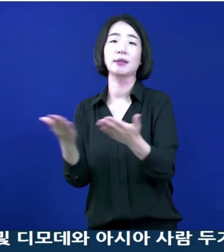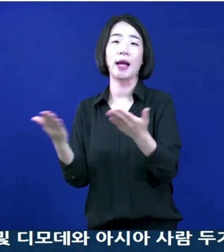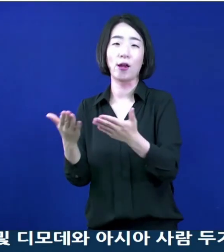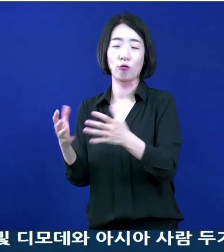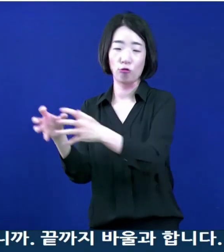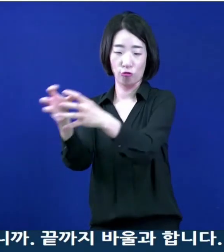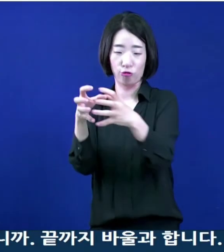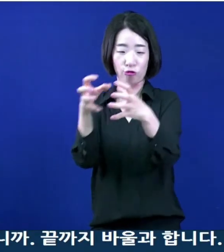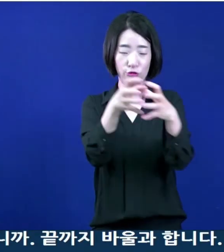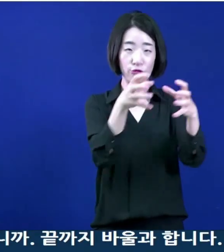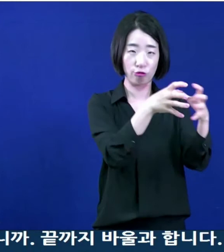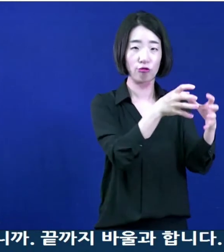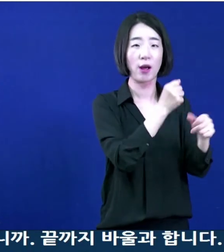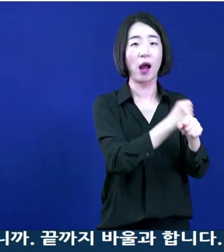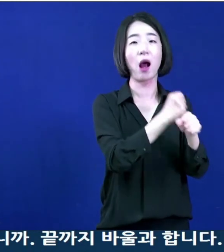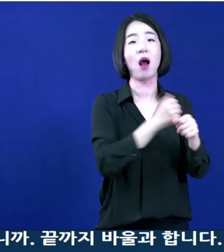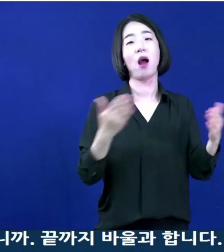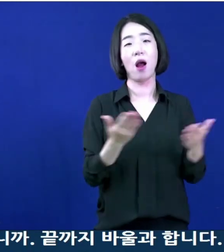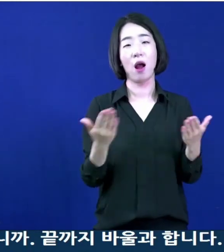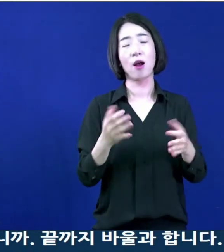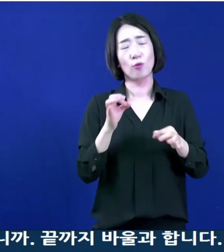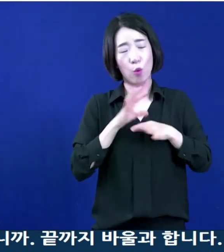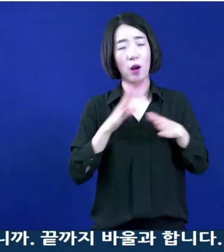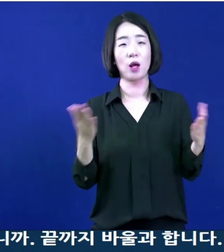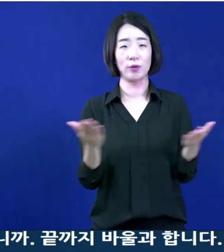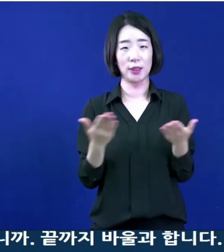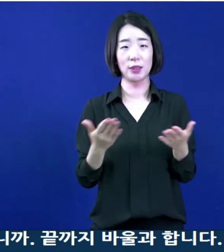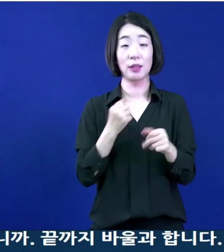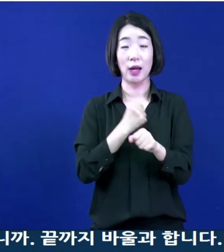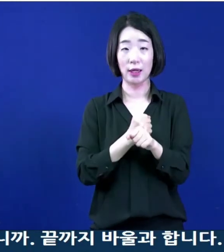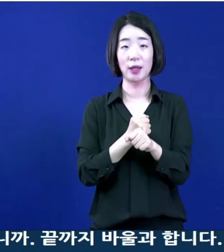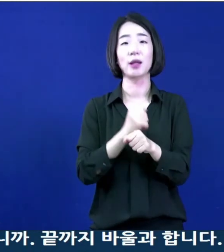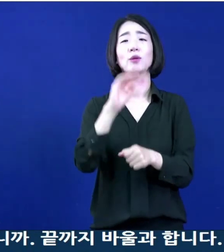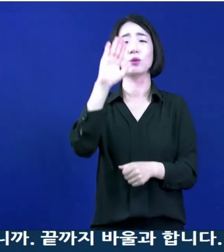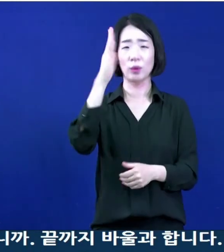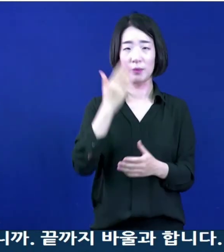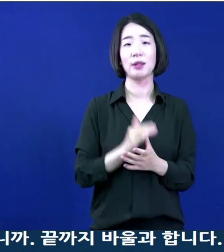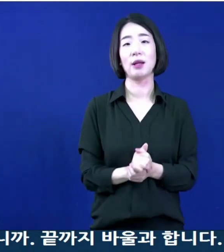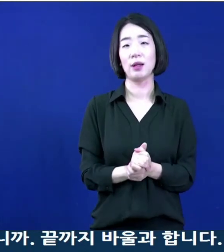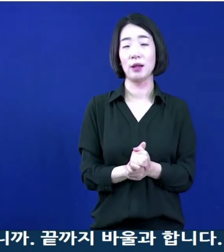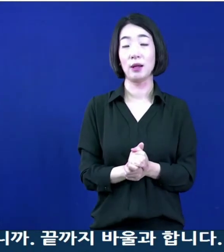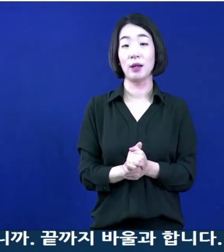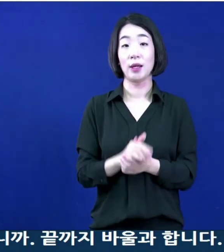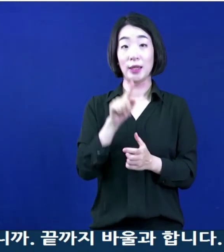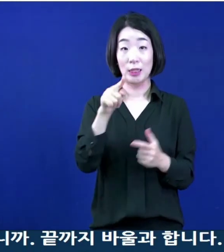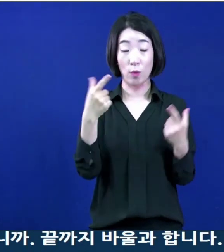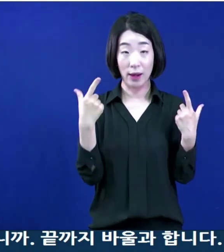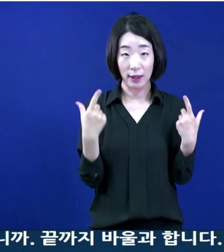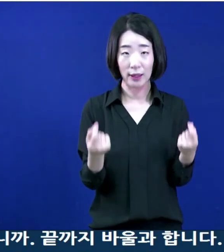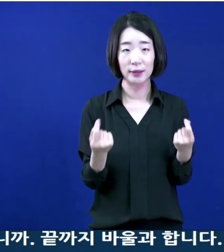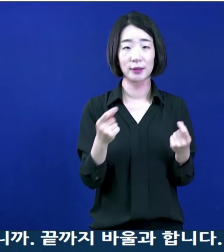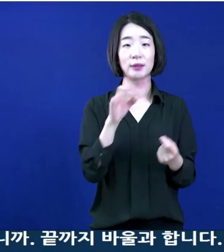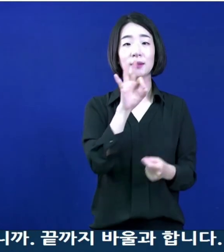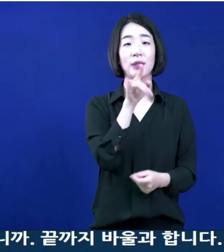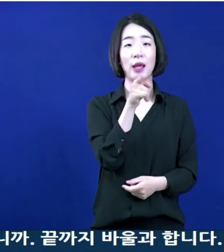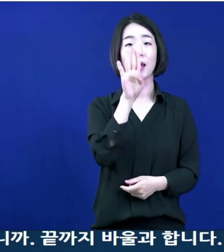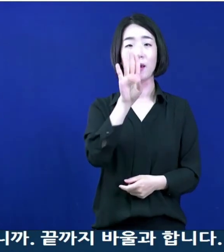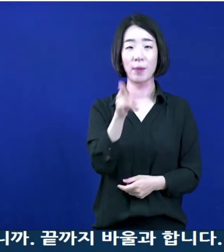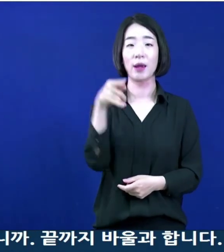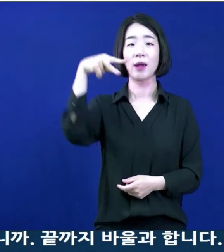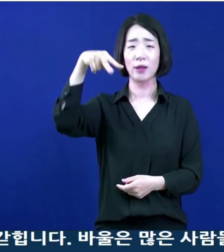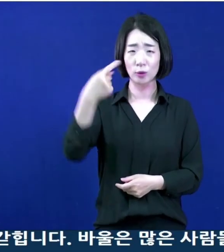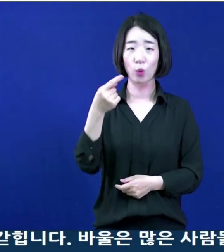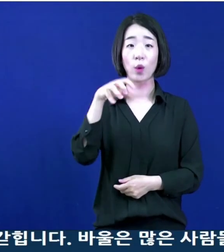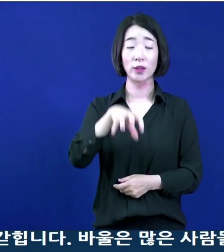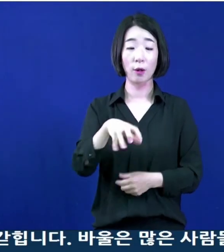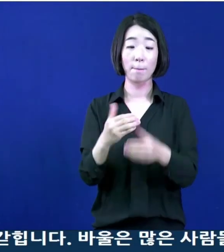움직이시는 놀라운 일을 행하고 계시는 거죠. 여러분이 이 에베소에 있었던 데메드리오는 에피소드입니다.